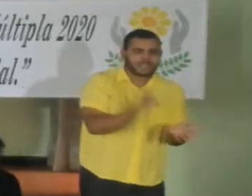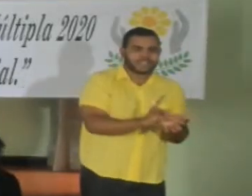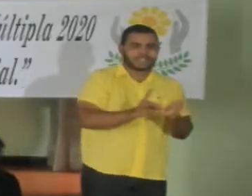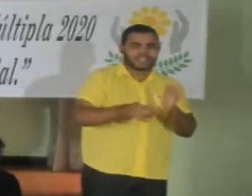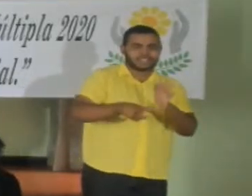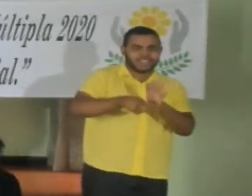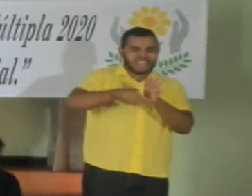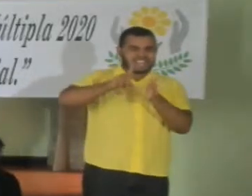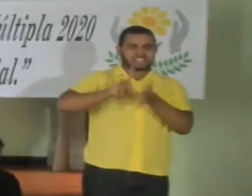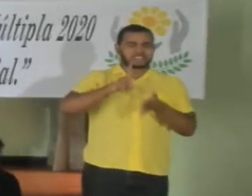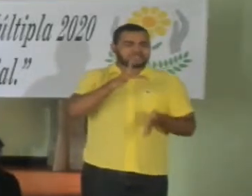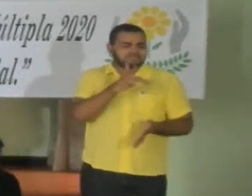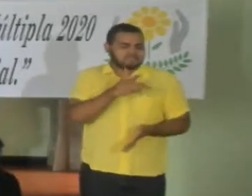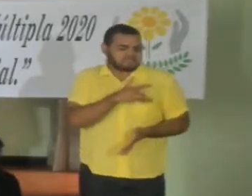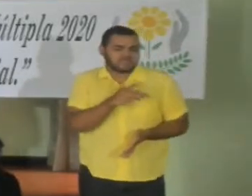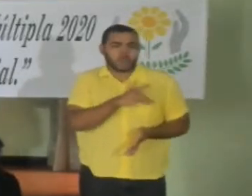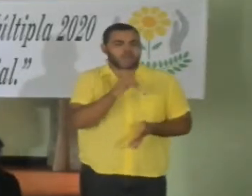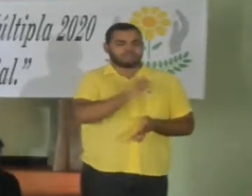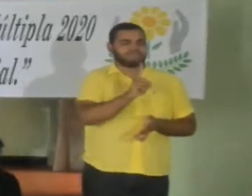da caridade.